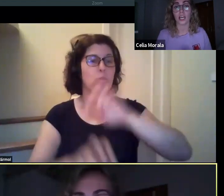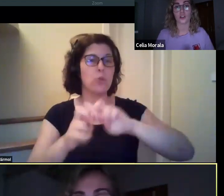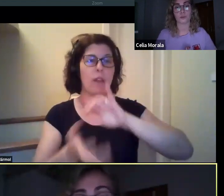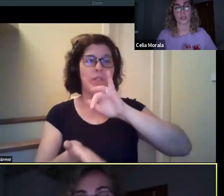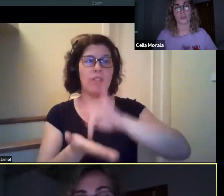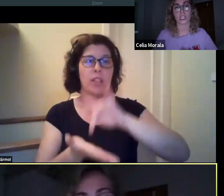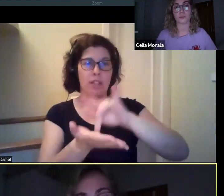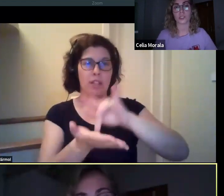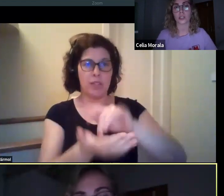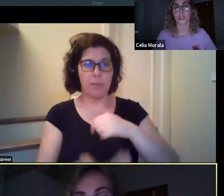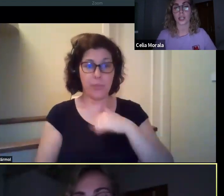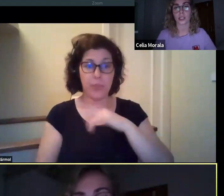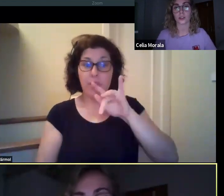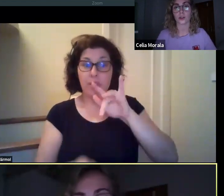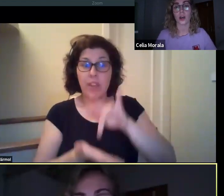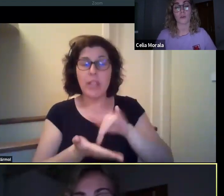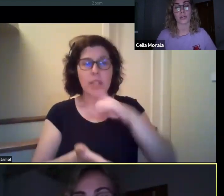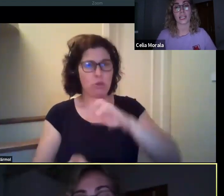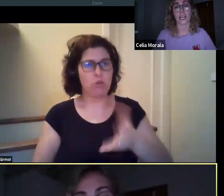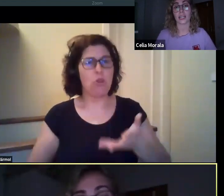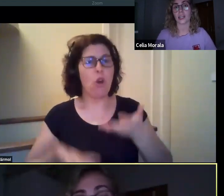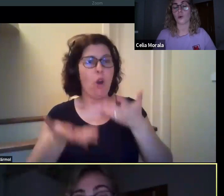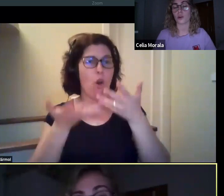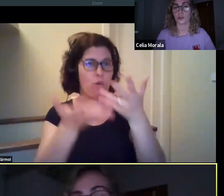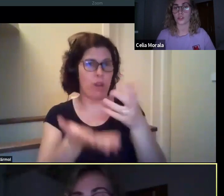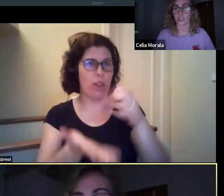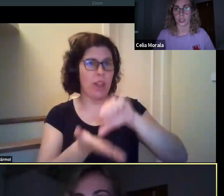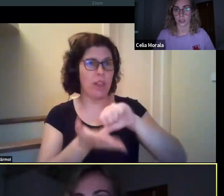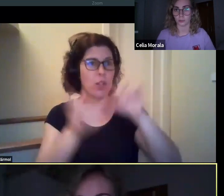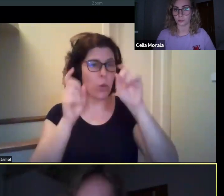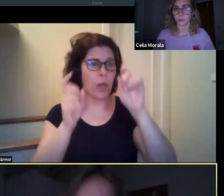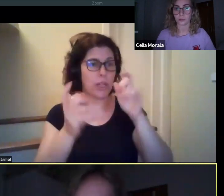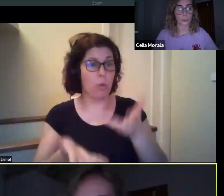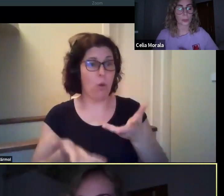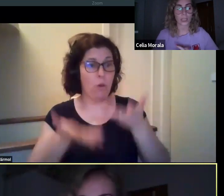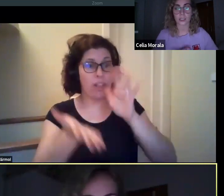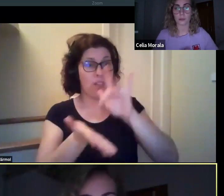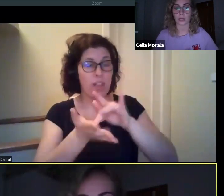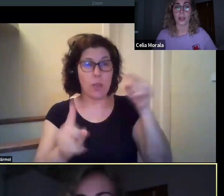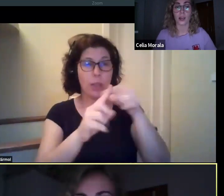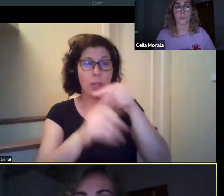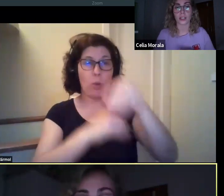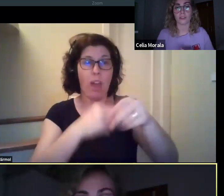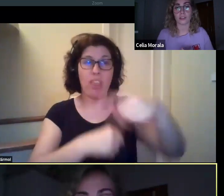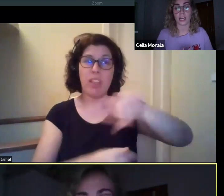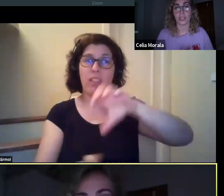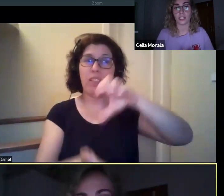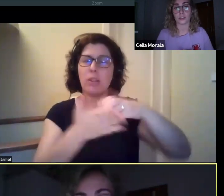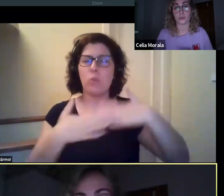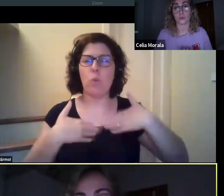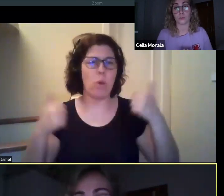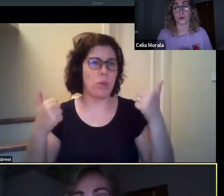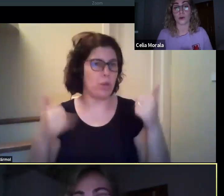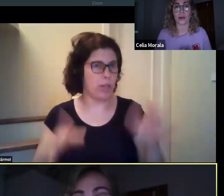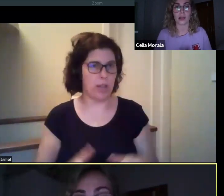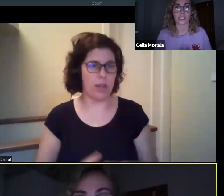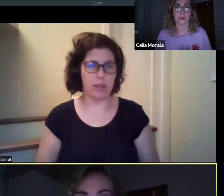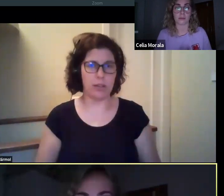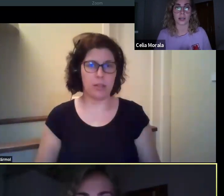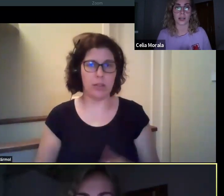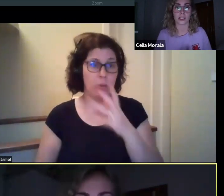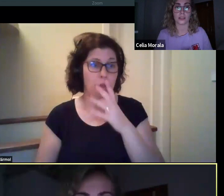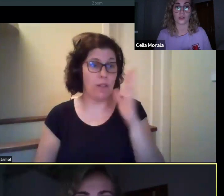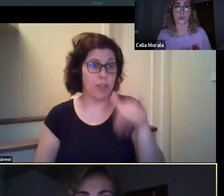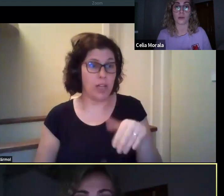fecha nos ponemos a disposición del centro para que la realicen cuando ellos quieran. Siempre, porque al final es un programa que se va